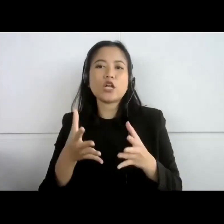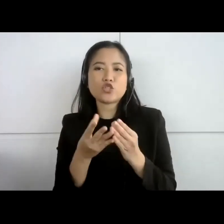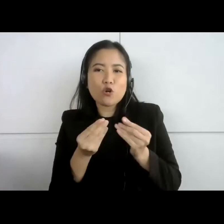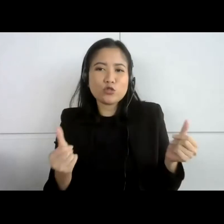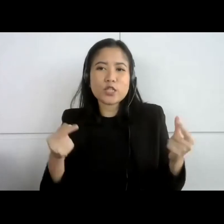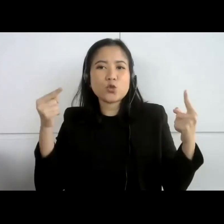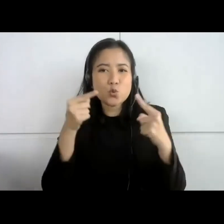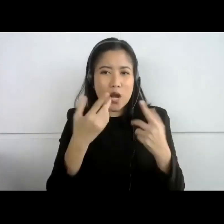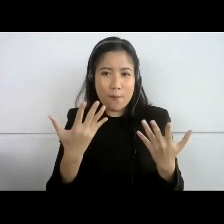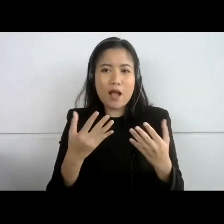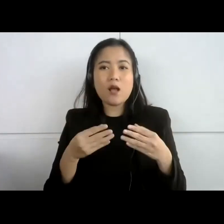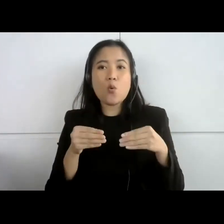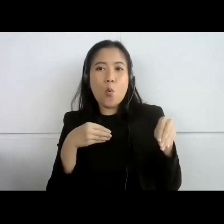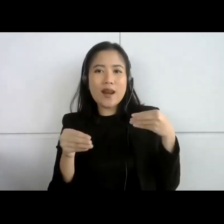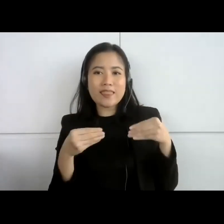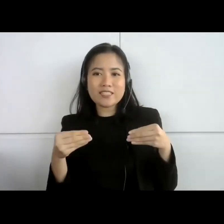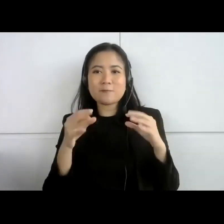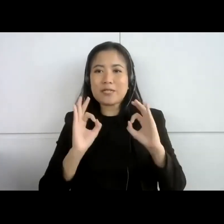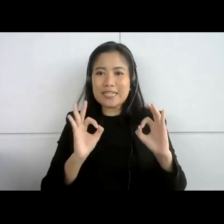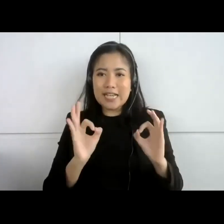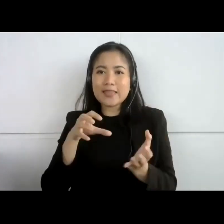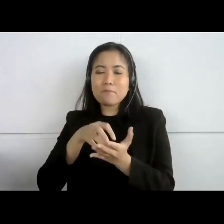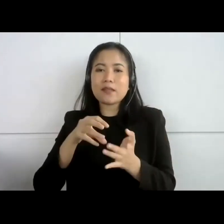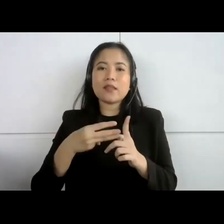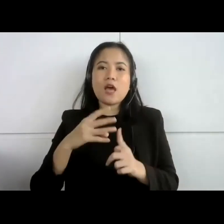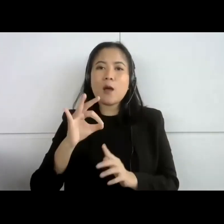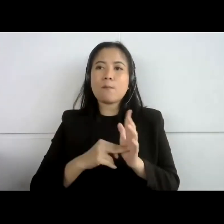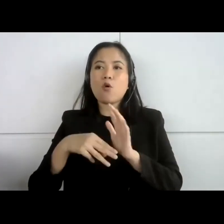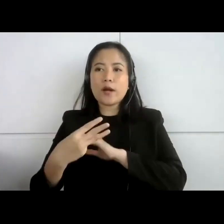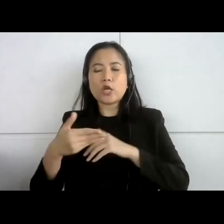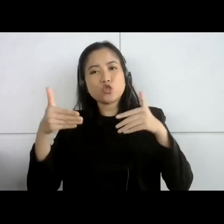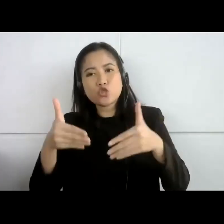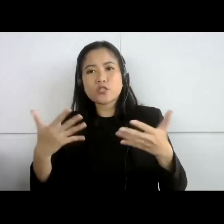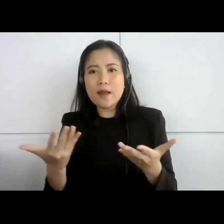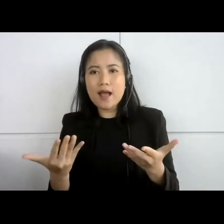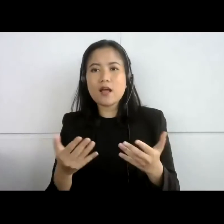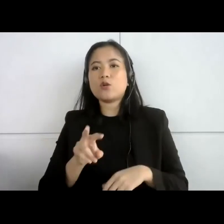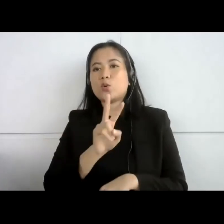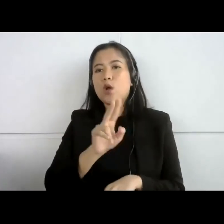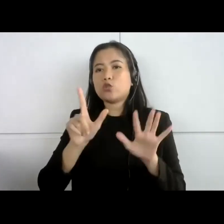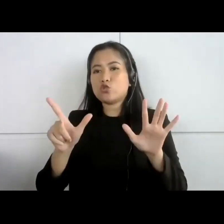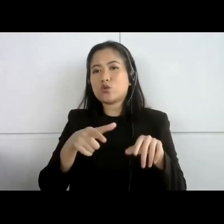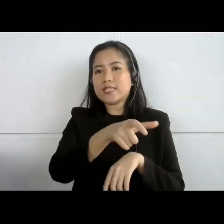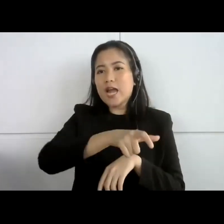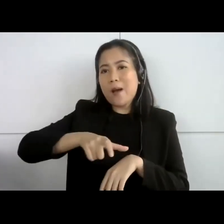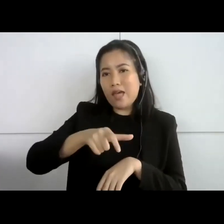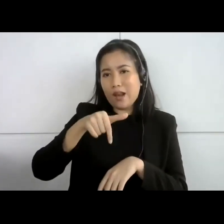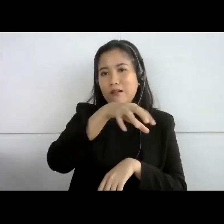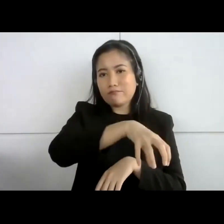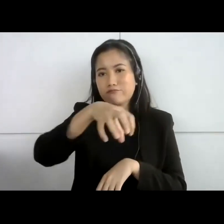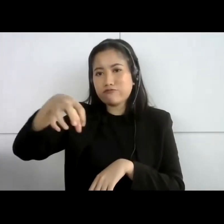mutu pendidikan yang ada di Kabupaten Bone, khususnya 27 kecamatan. Bapak Ibu yang saya